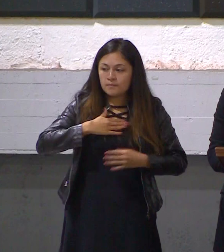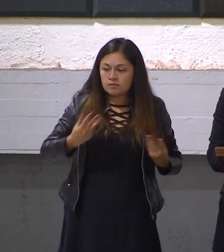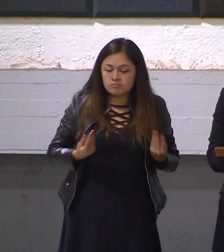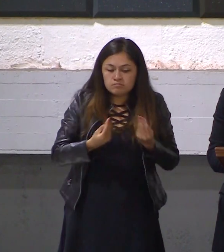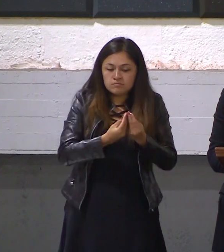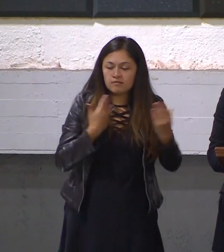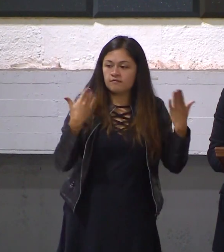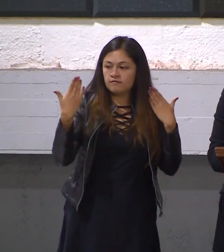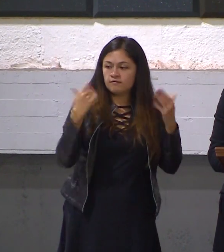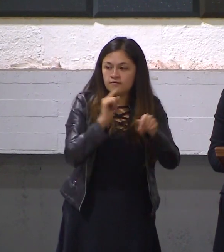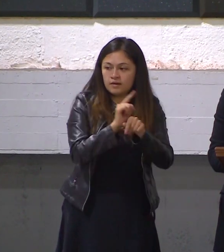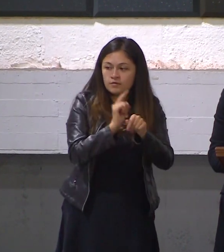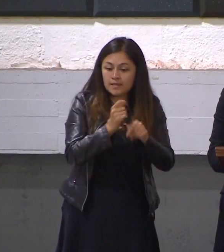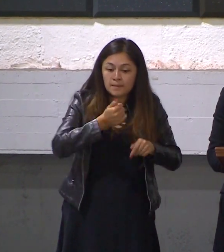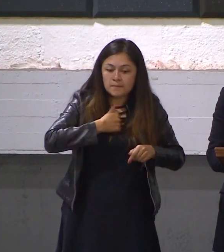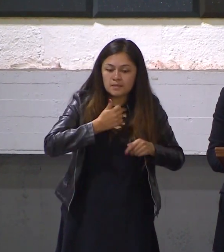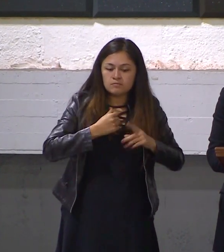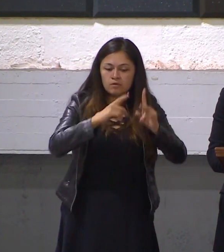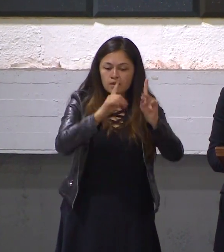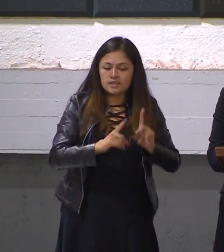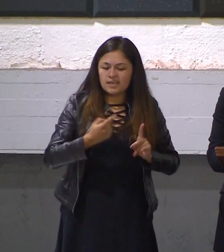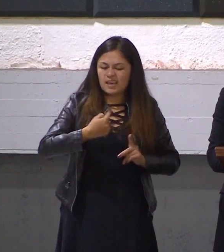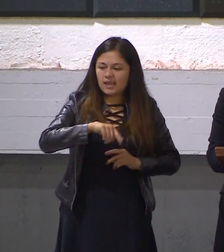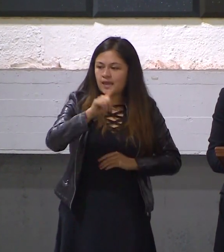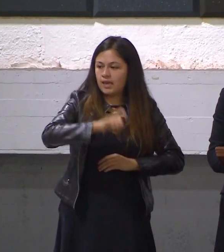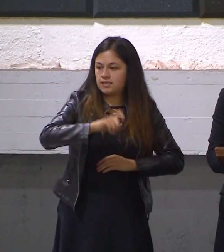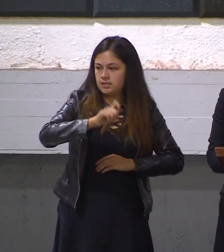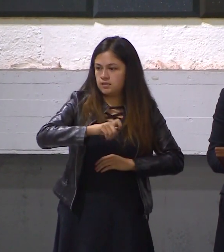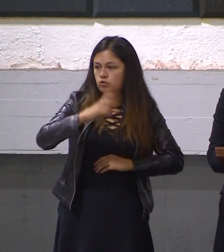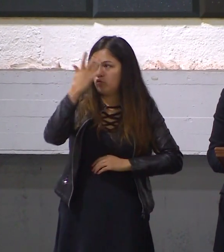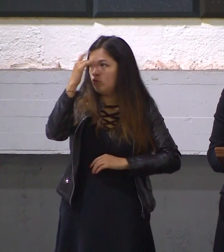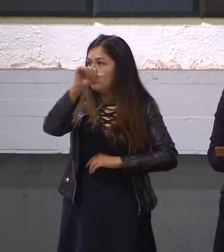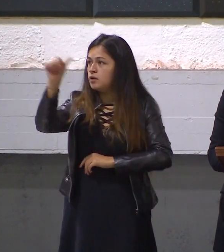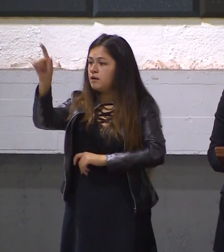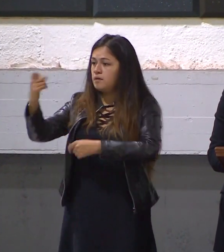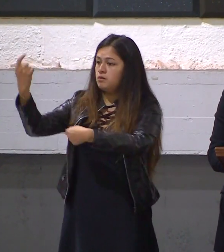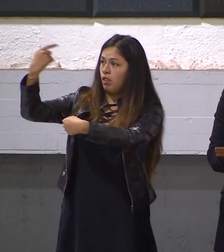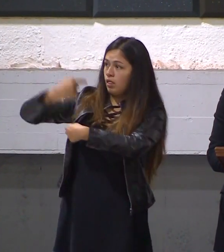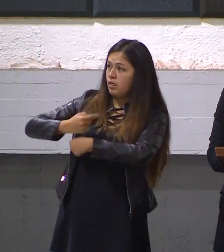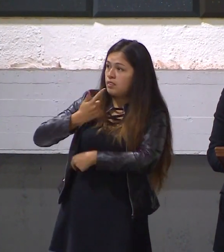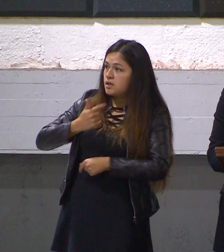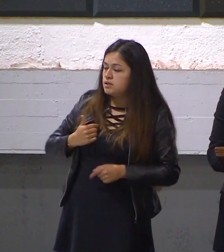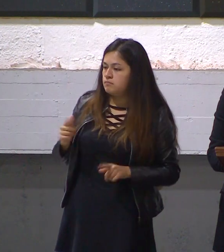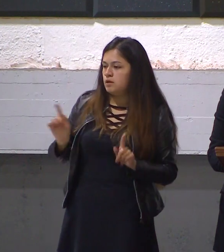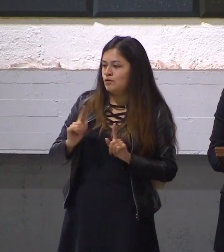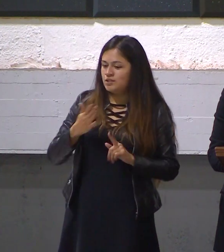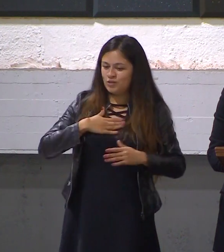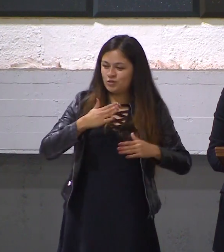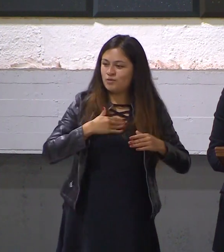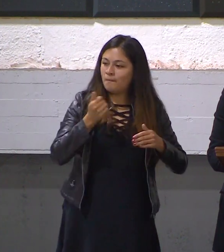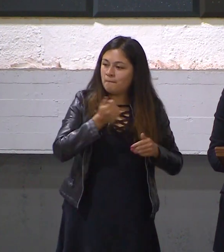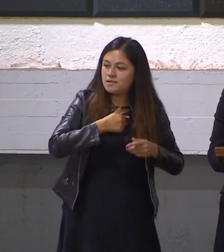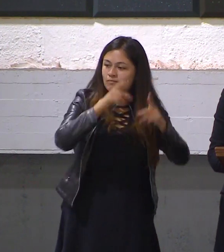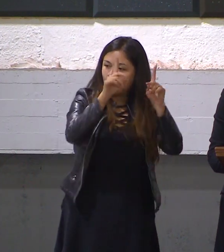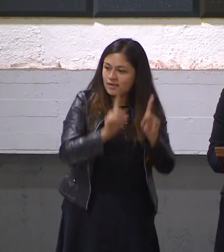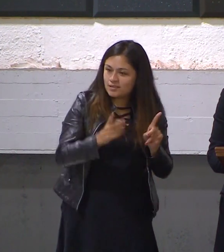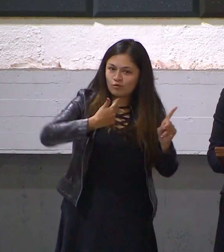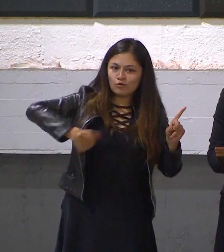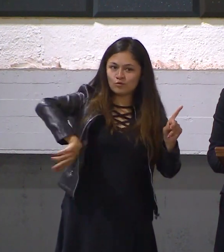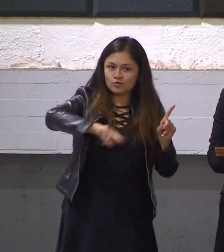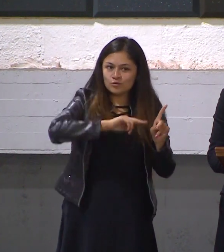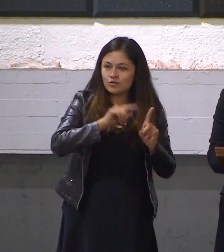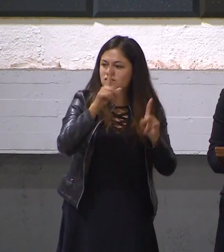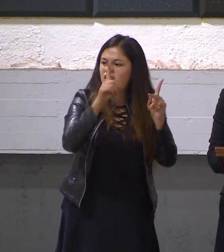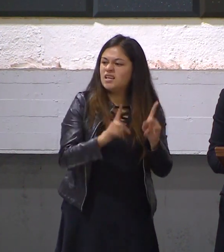a construir una casa en el marco del proyecto que tiene la universidad la casa digna entonces nosotros